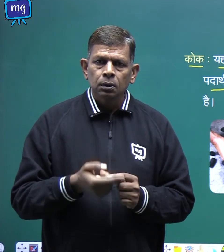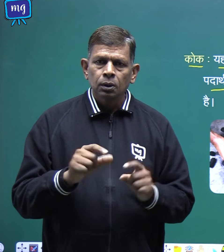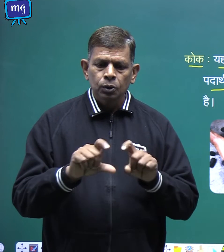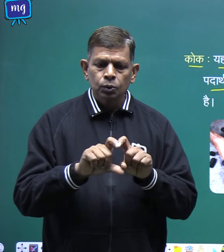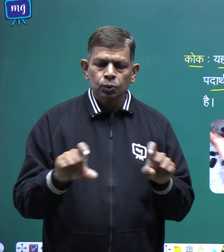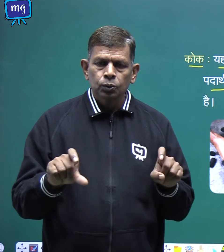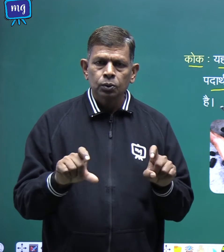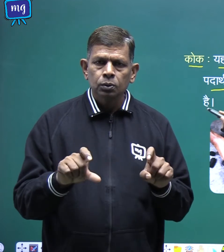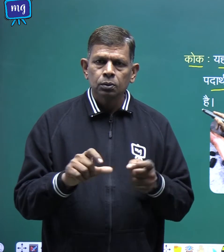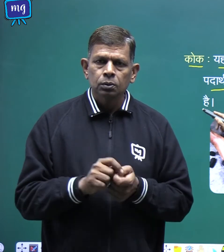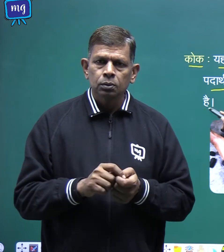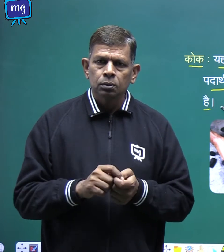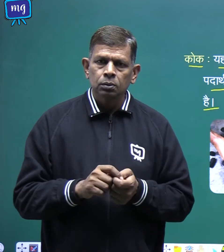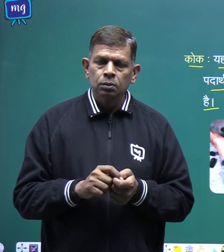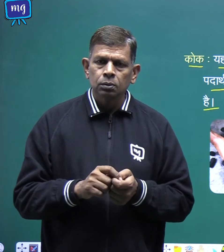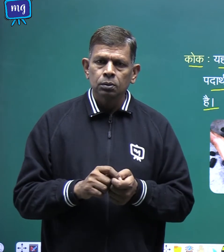शुद्ध रूप है।